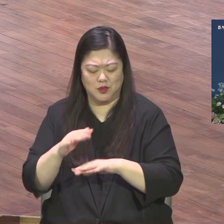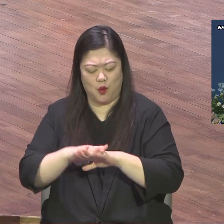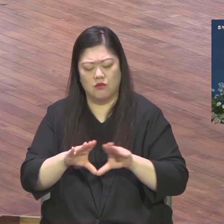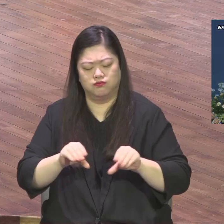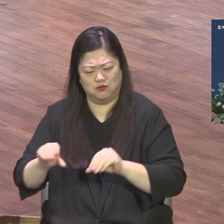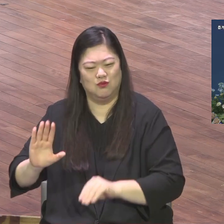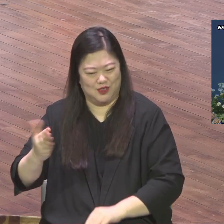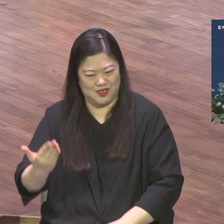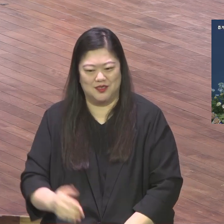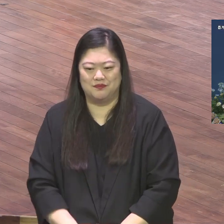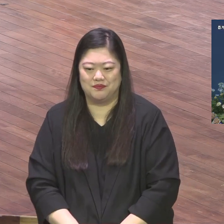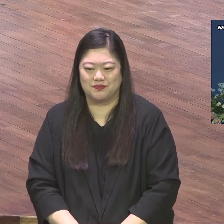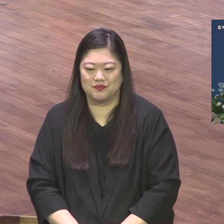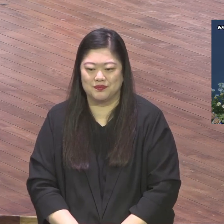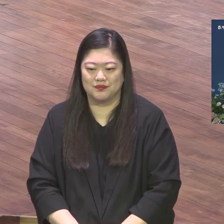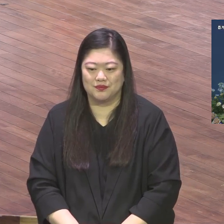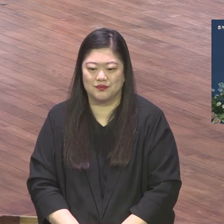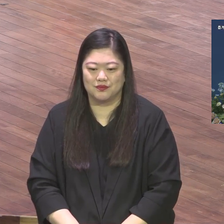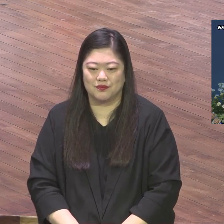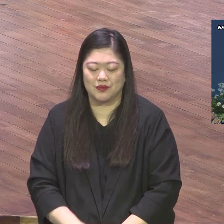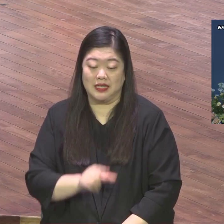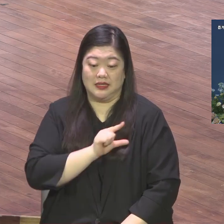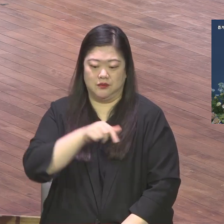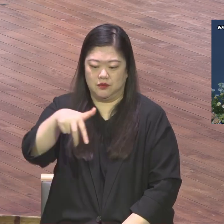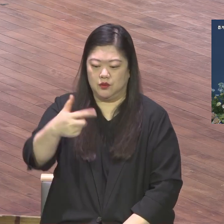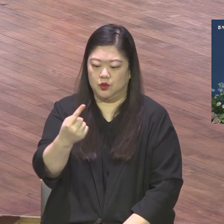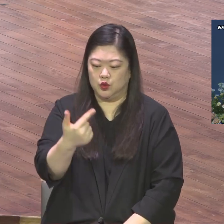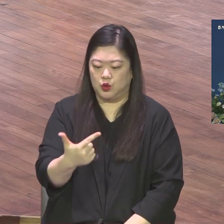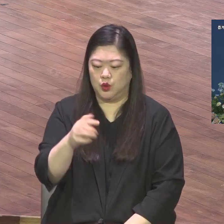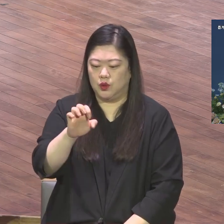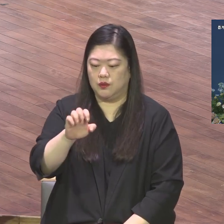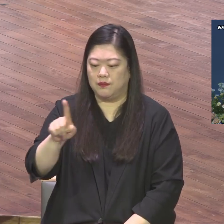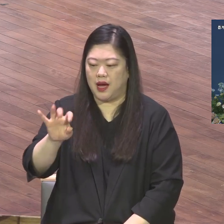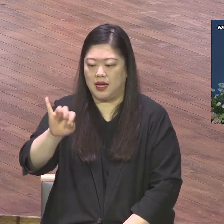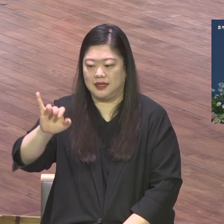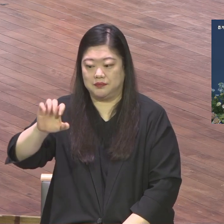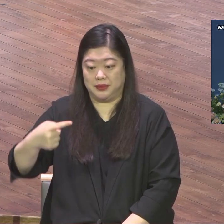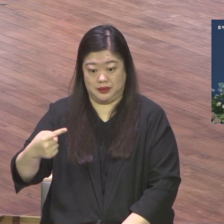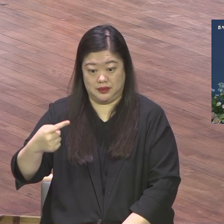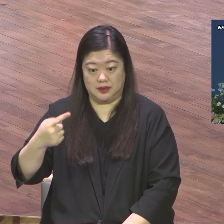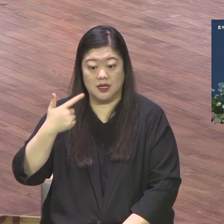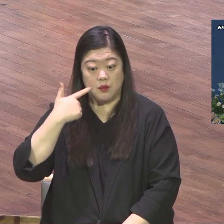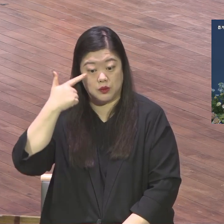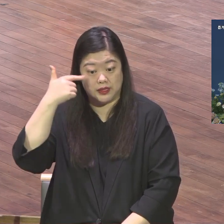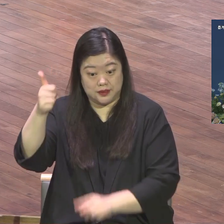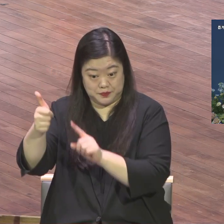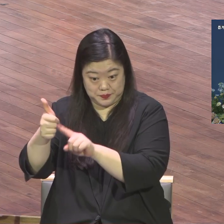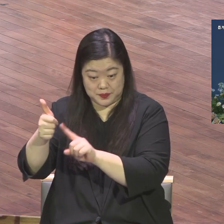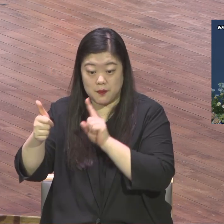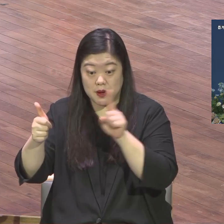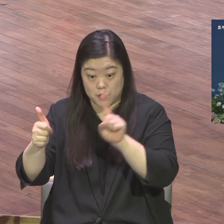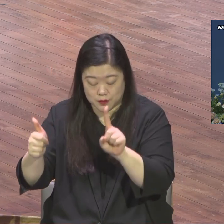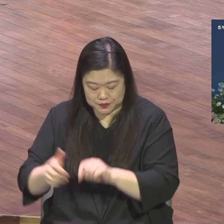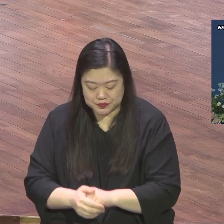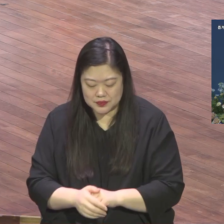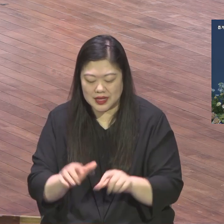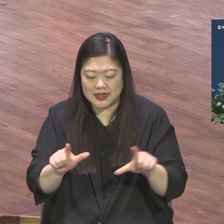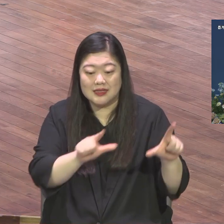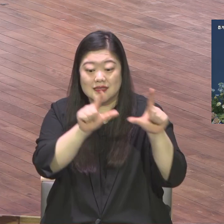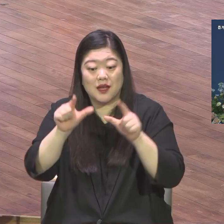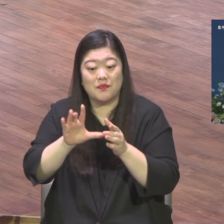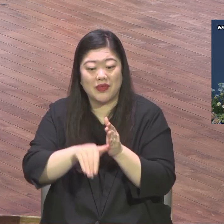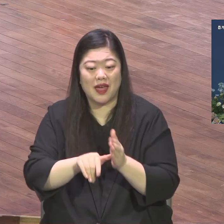신학자입니다. 이런 말씀을 하셨어요. 인생에서 가장 쉬운 것이 무엇인가?